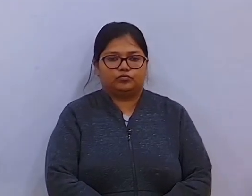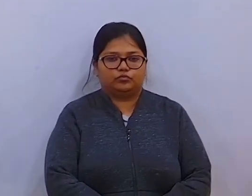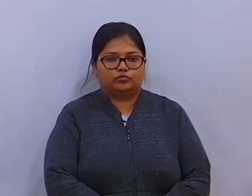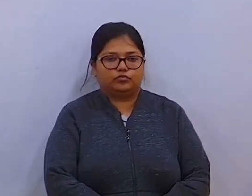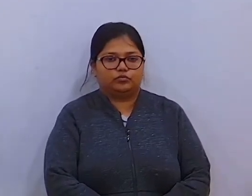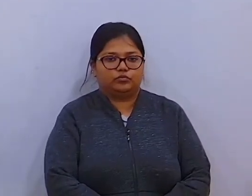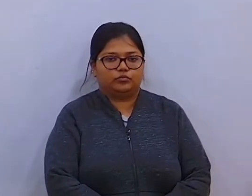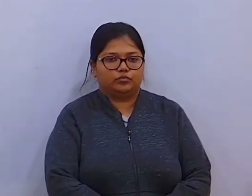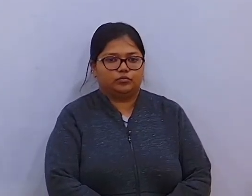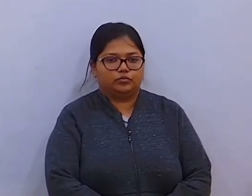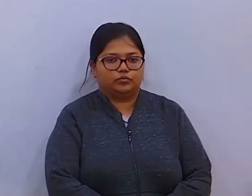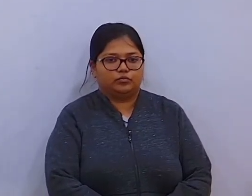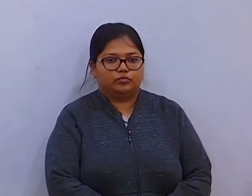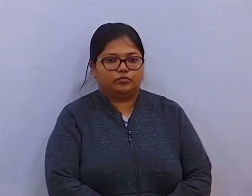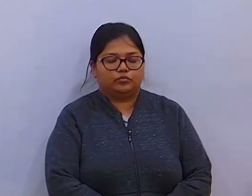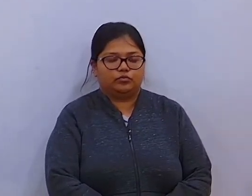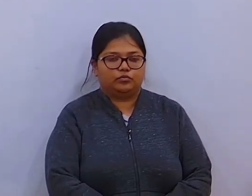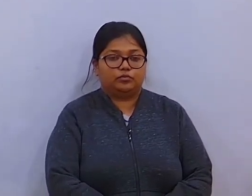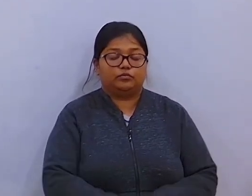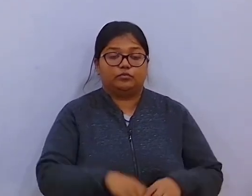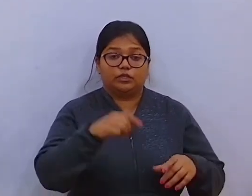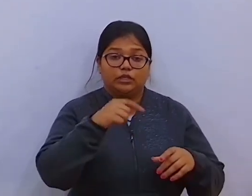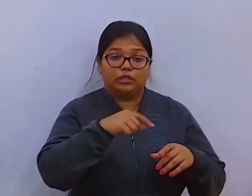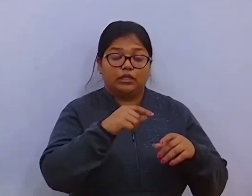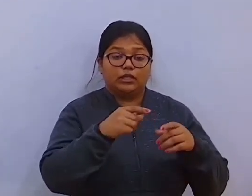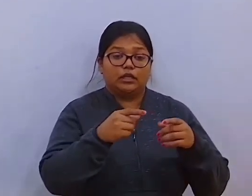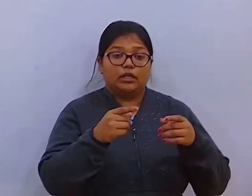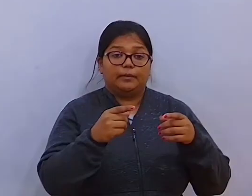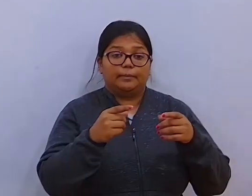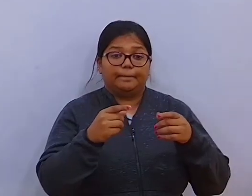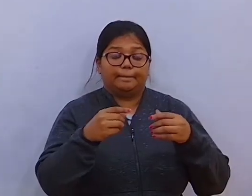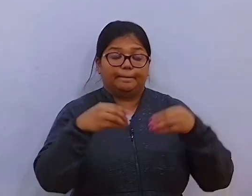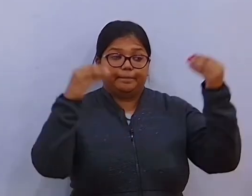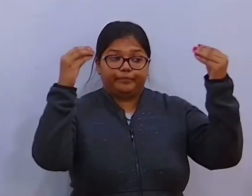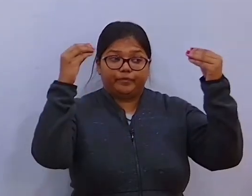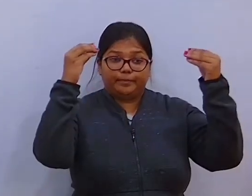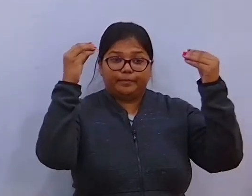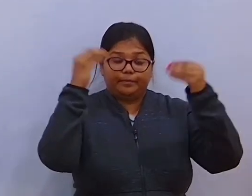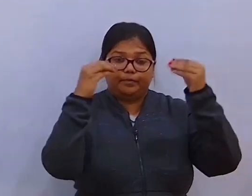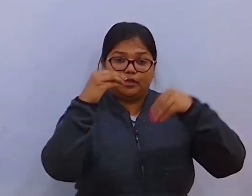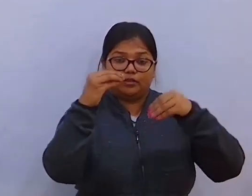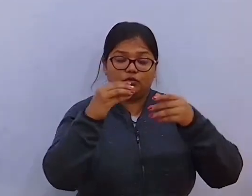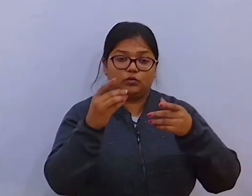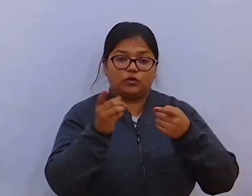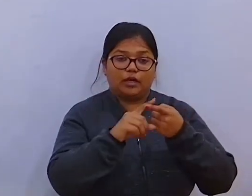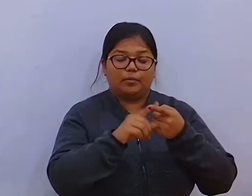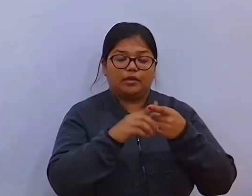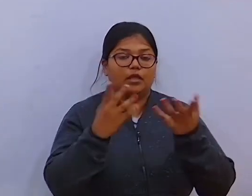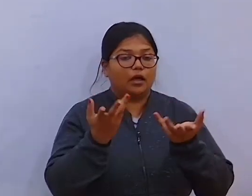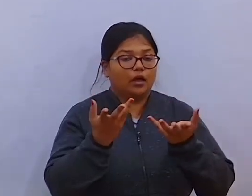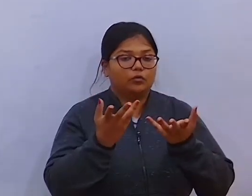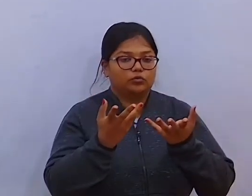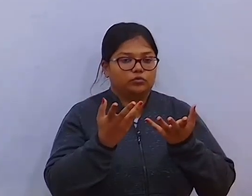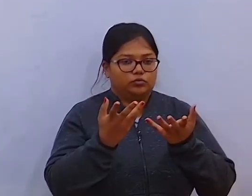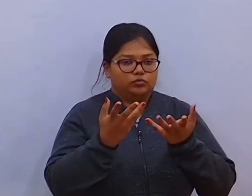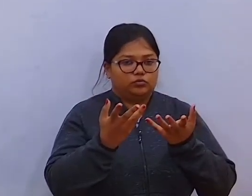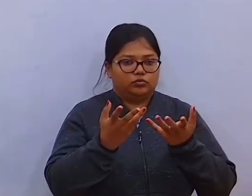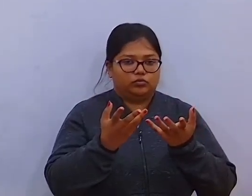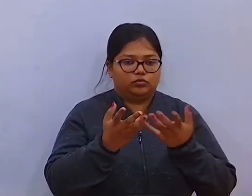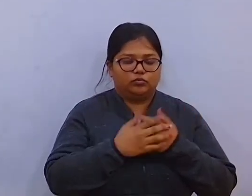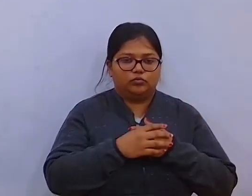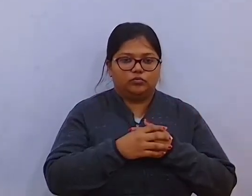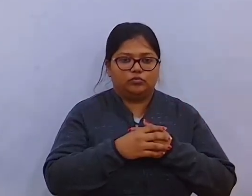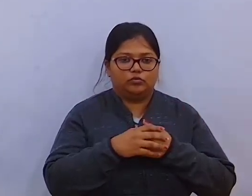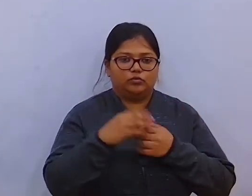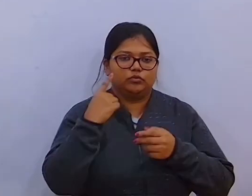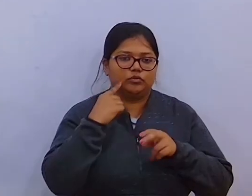कौन कौन से कारक प्रभावित करते हैं है ना, तो क्या होगा किसी भी देश का है ना, किसी भी कंट्री का